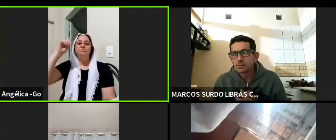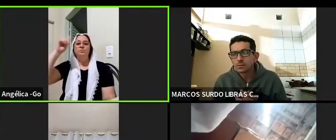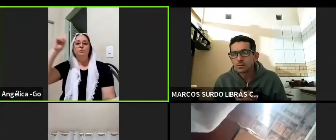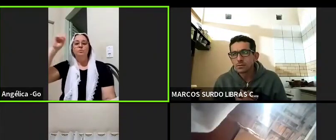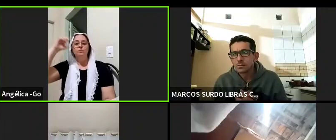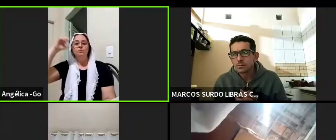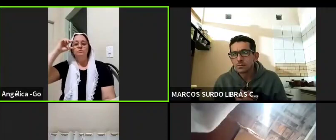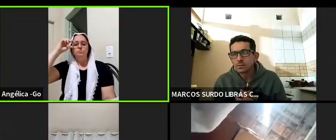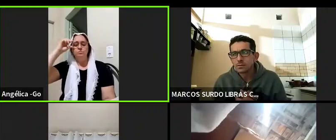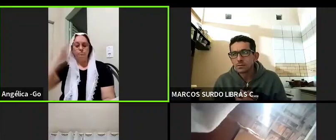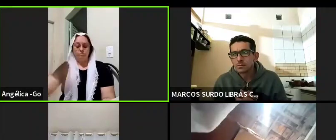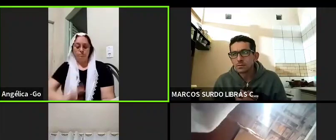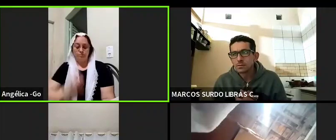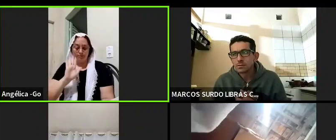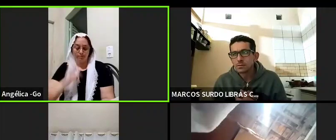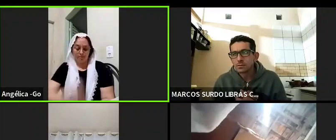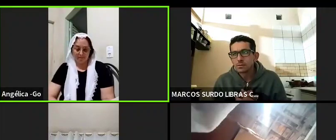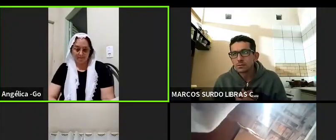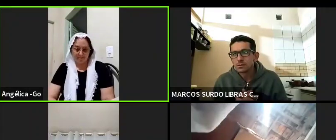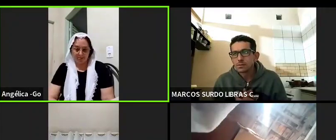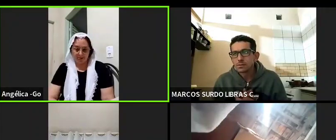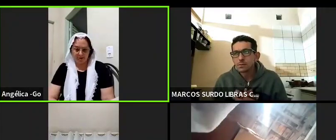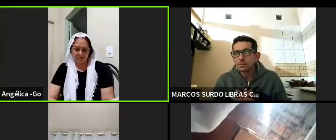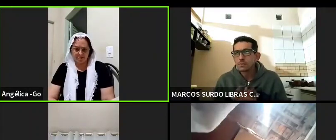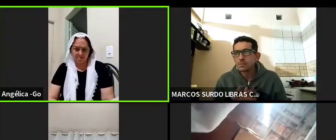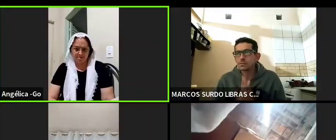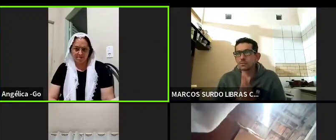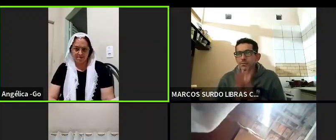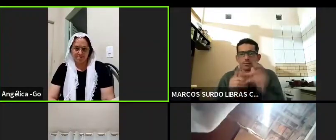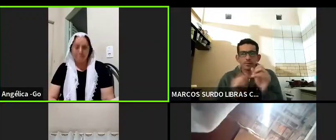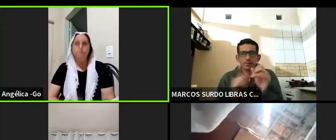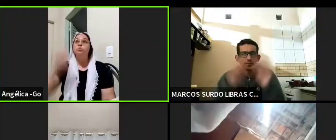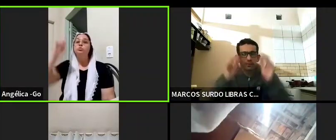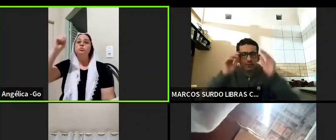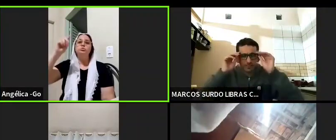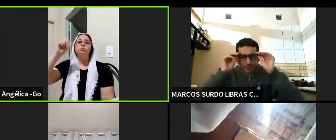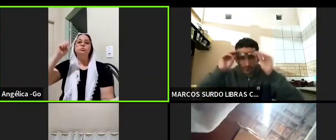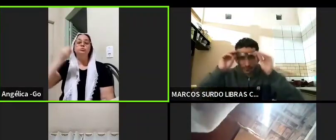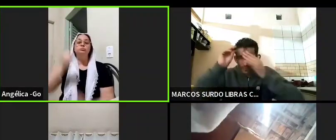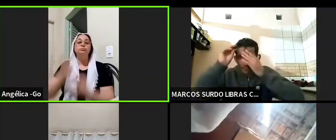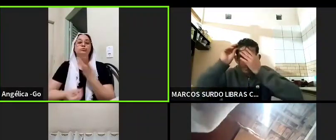o que você não fez, mostra o que você não faz.